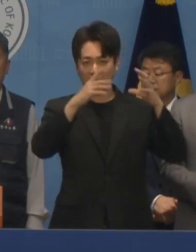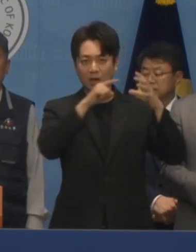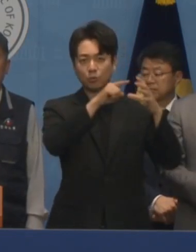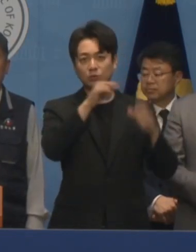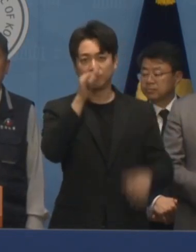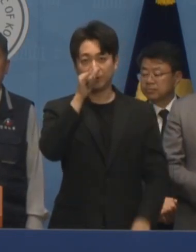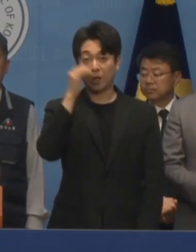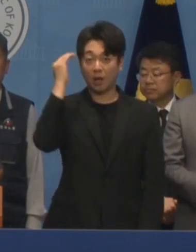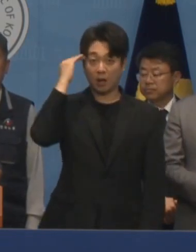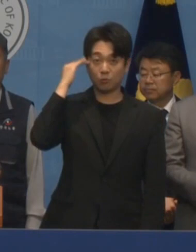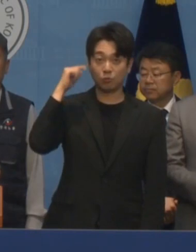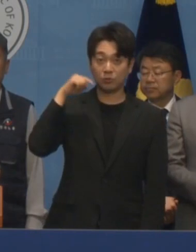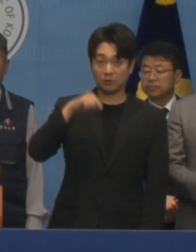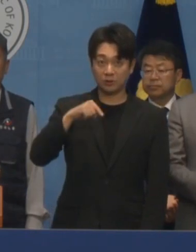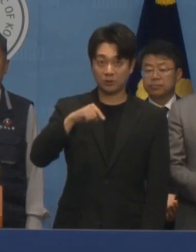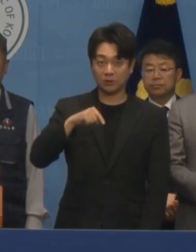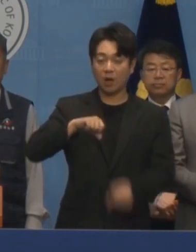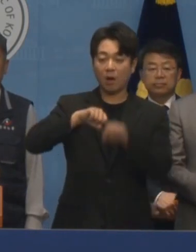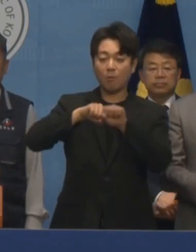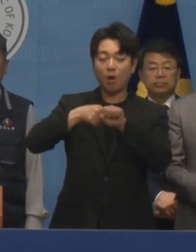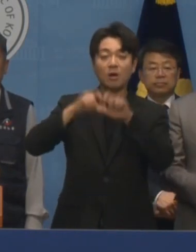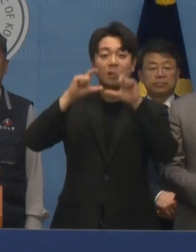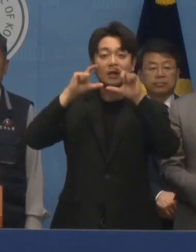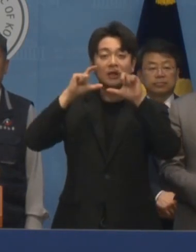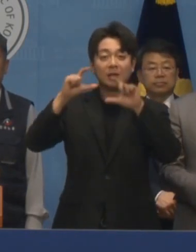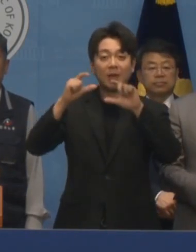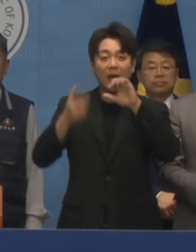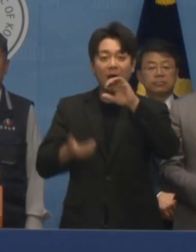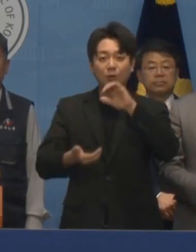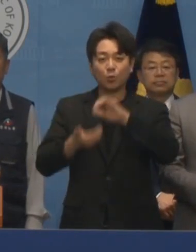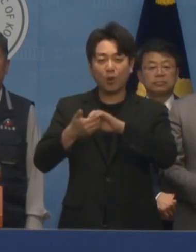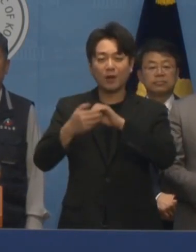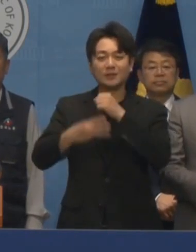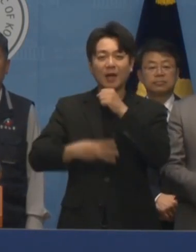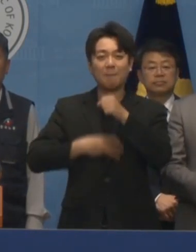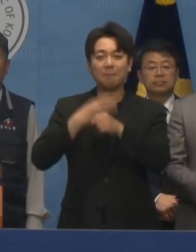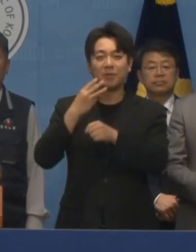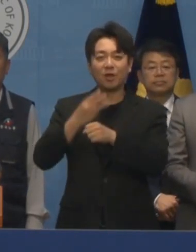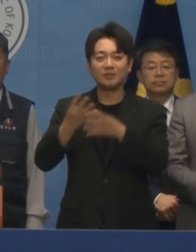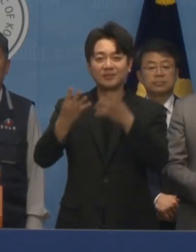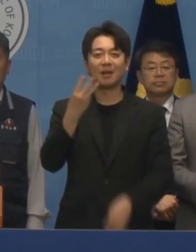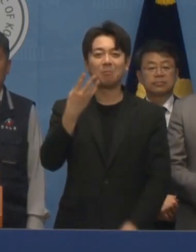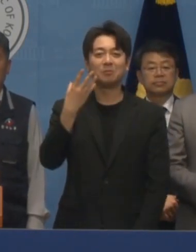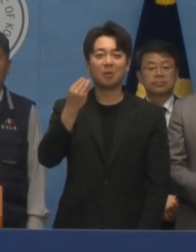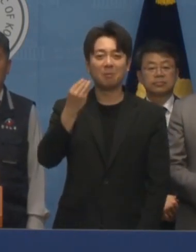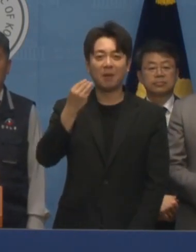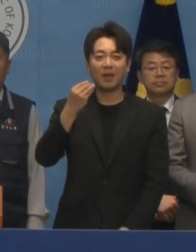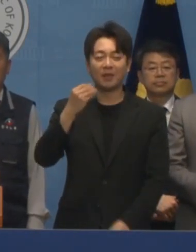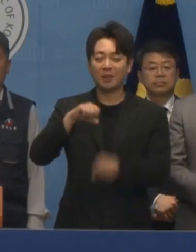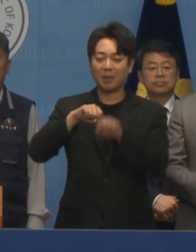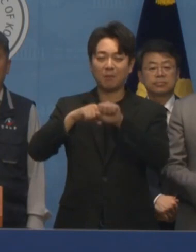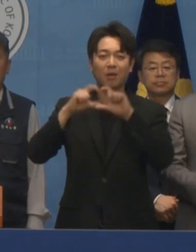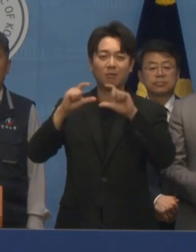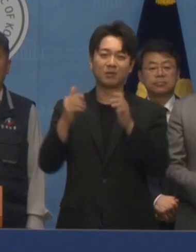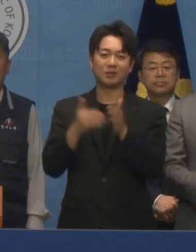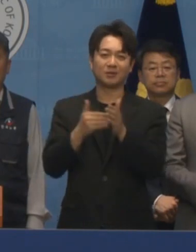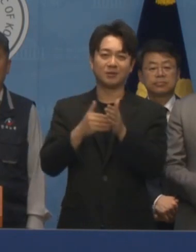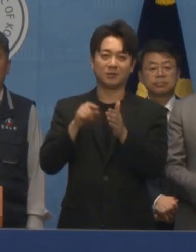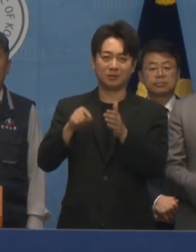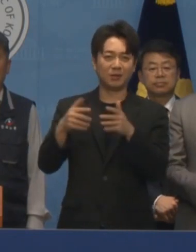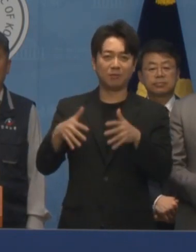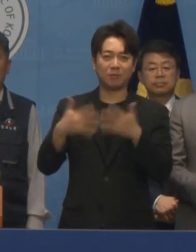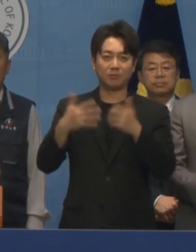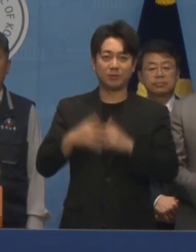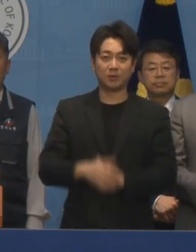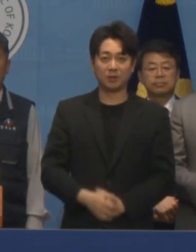한국에서는 체벌 사업주에 대한 벌금 한도가 3년 이하 징역에 3천만 원 이하 벌금에 불과합니다. 우리도 호주 사례를